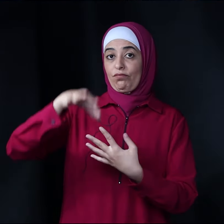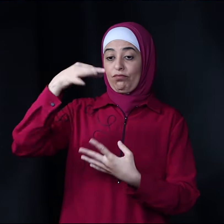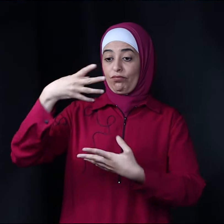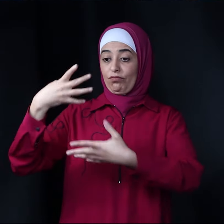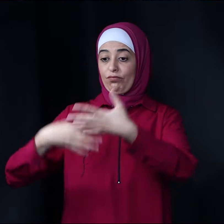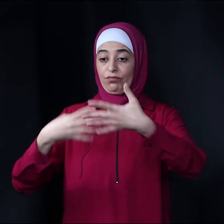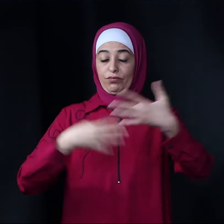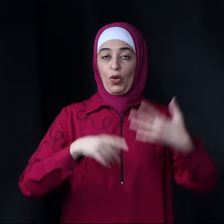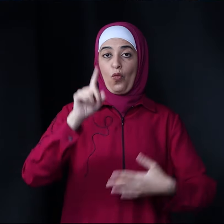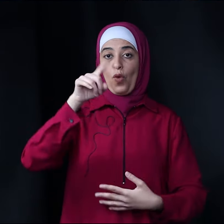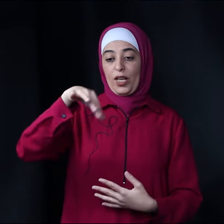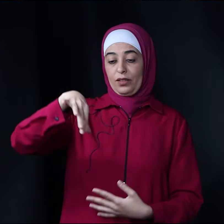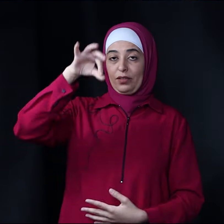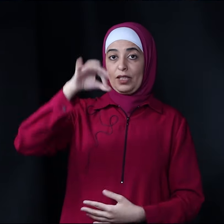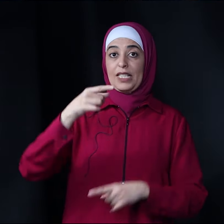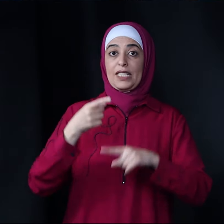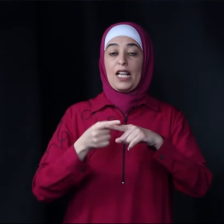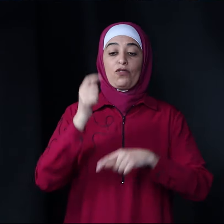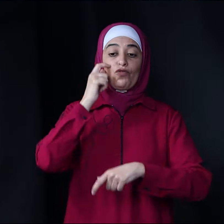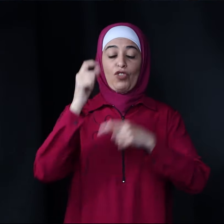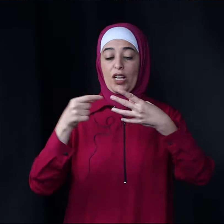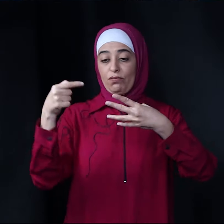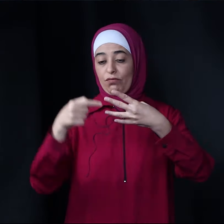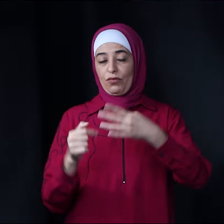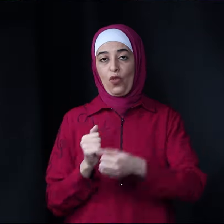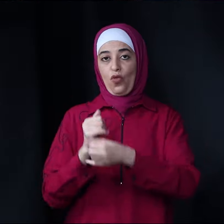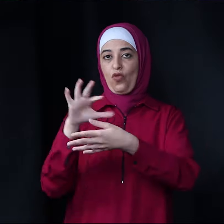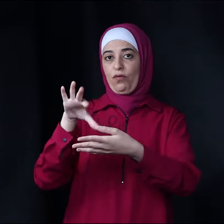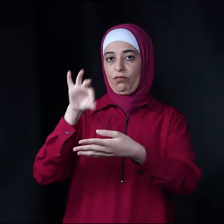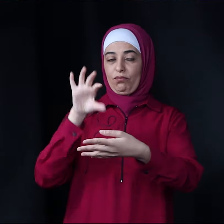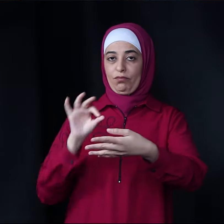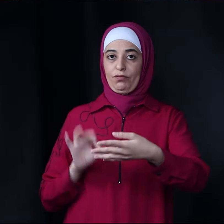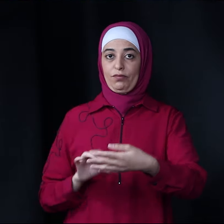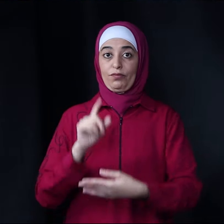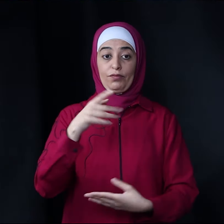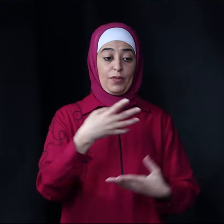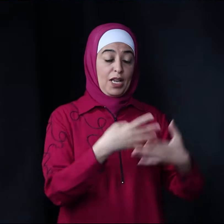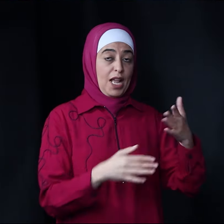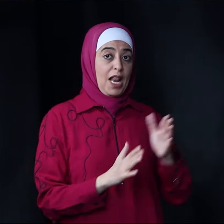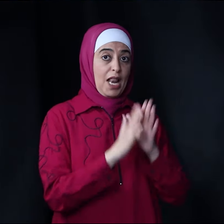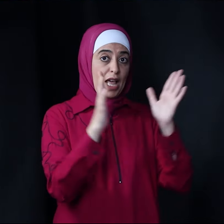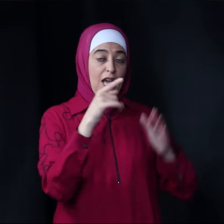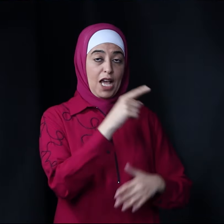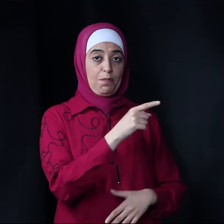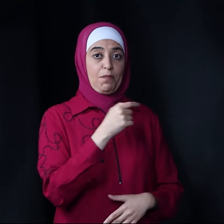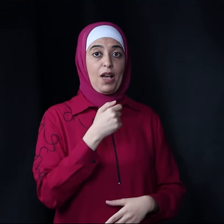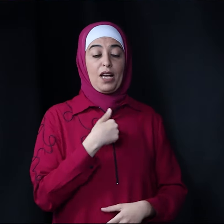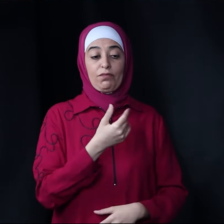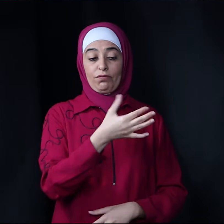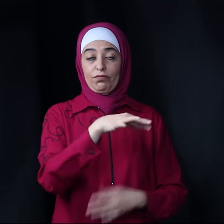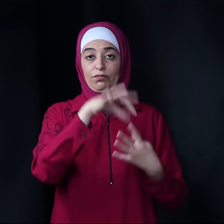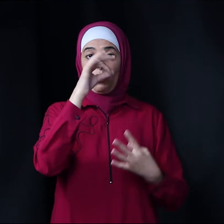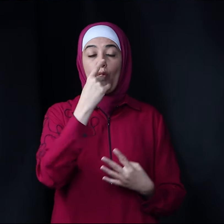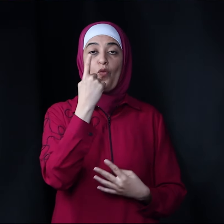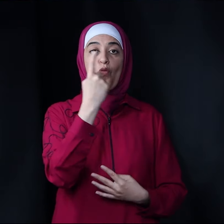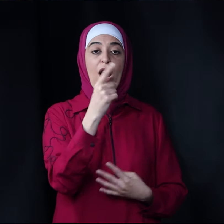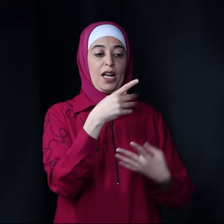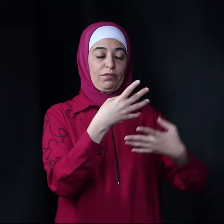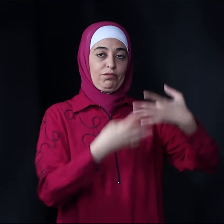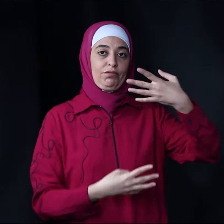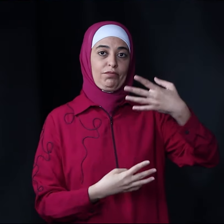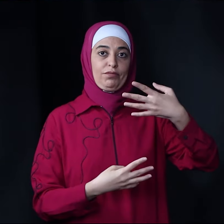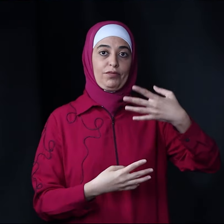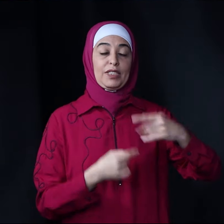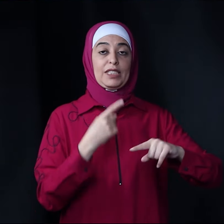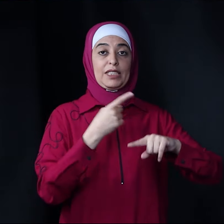أما بالنسبة للقائمة العامة يجب اختيار اسم ورمز قائمة فقط. طيب متى تعتبر الورقة تاعت القائمة